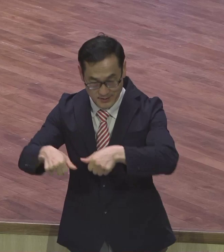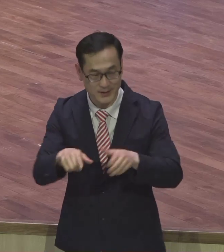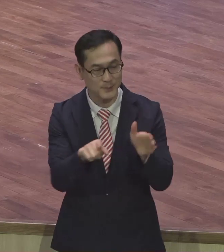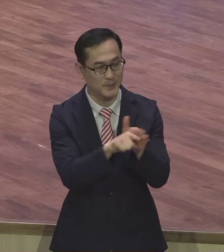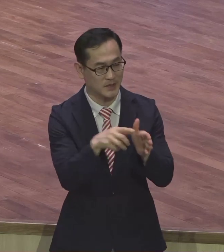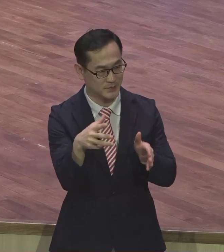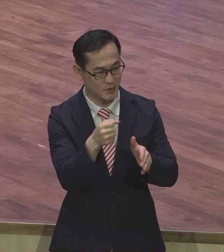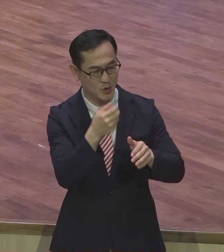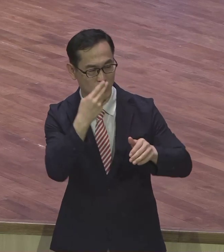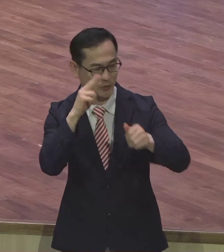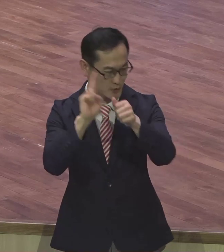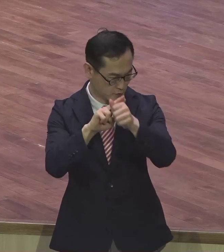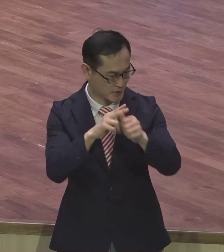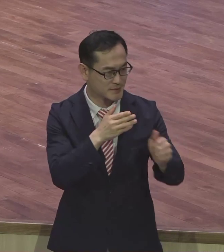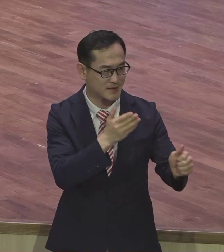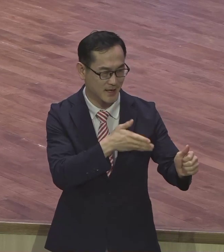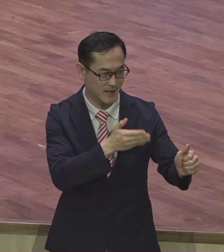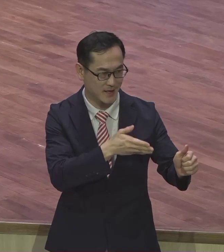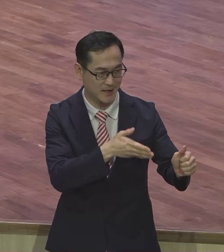도전합시다.